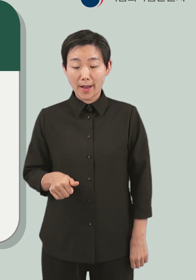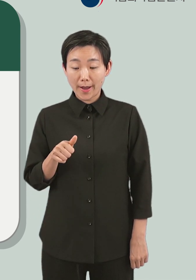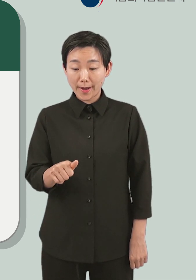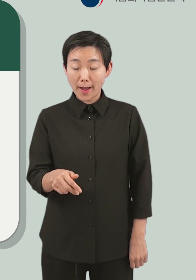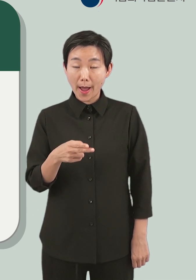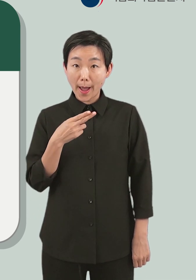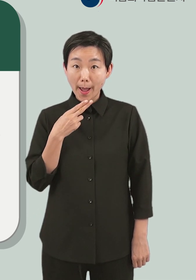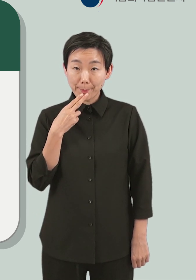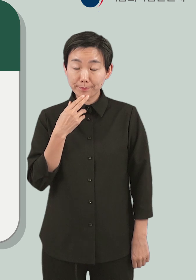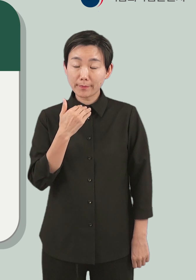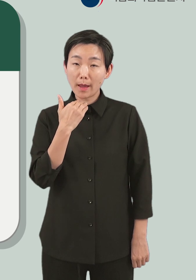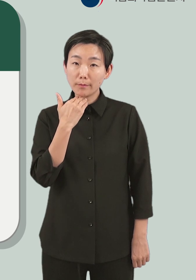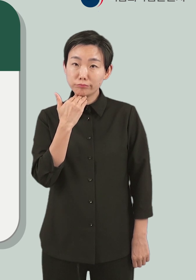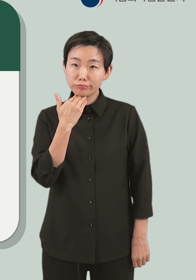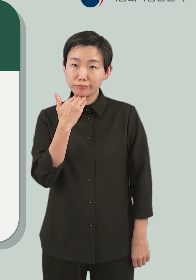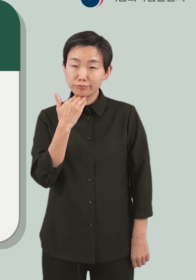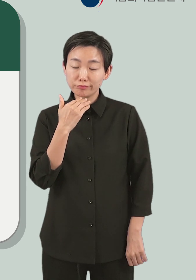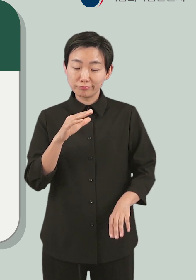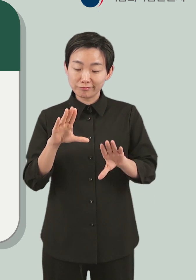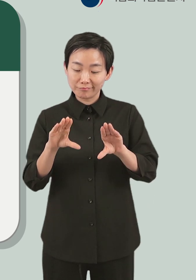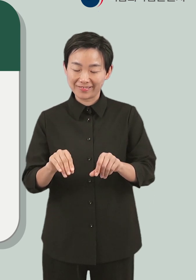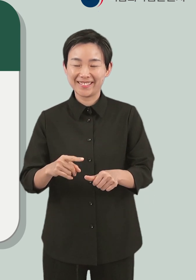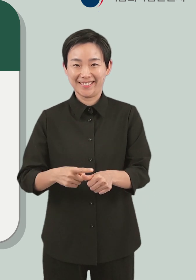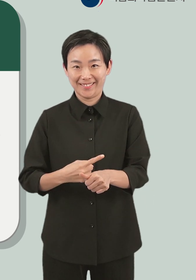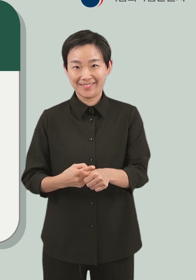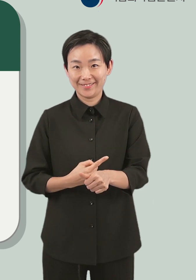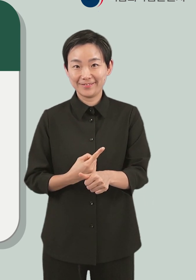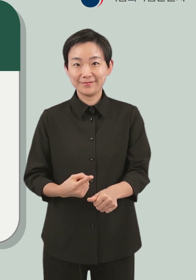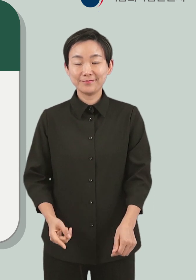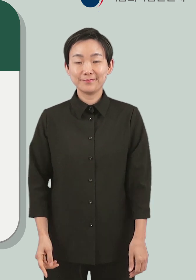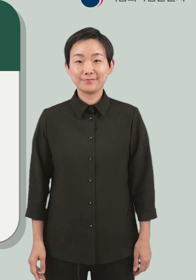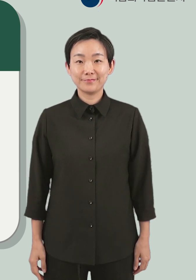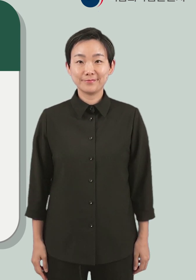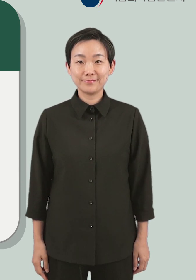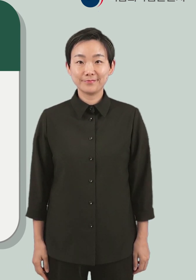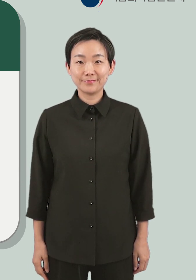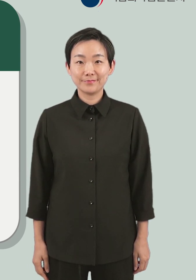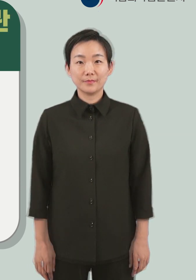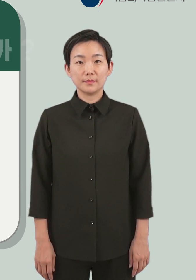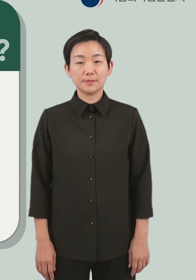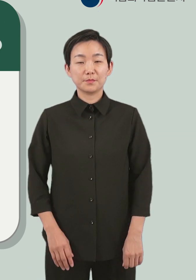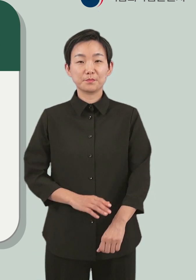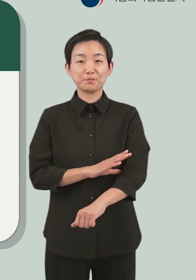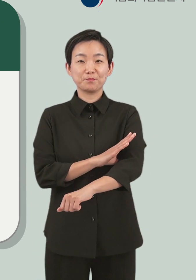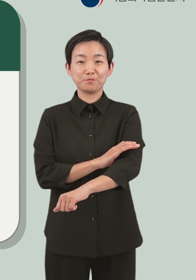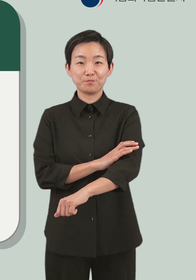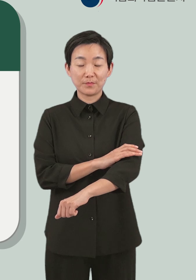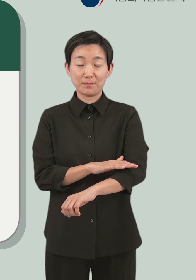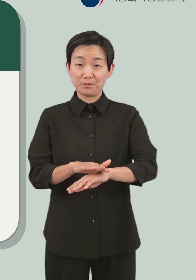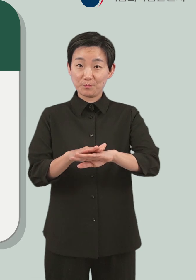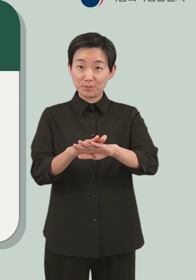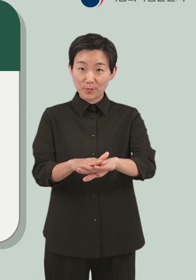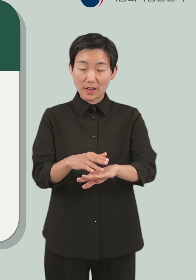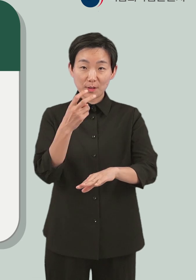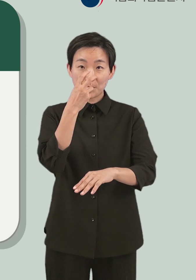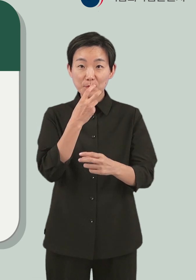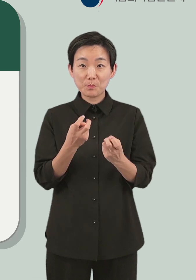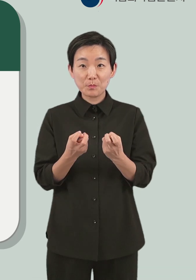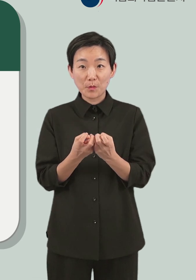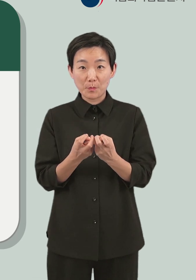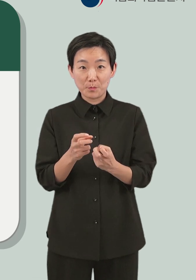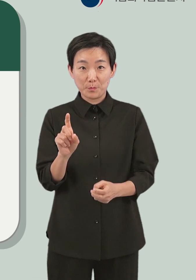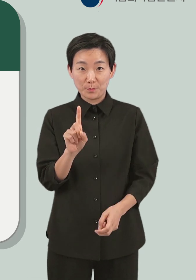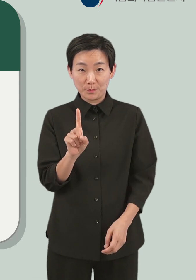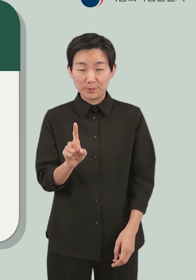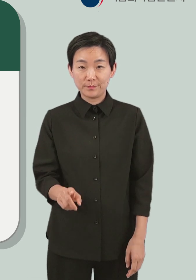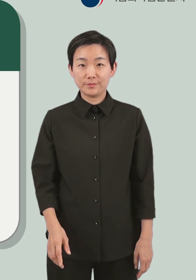종료합니다. 전원 버튼을 누르지 않아도 일정 시간 뒤 자동으로 전원이 꺼집니다. 이 의료기기의 사용 후